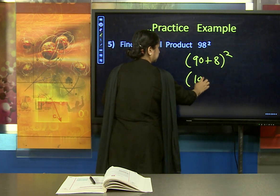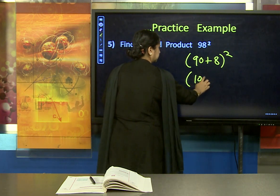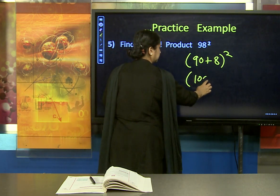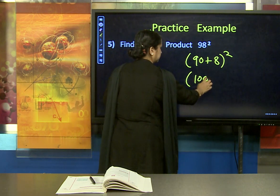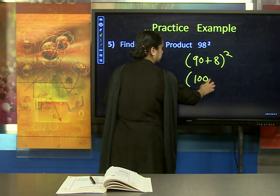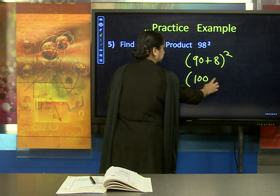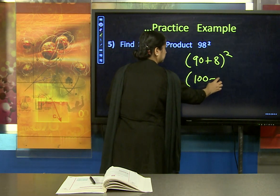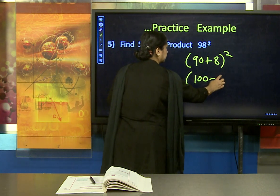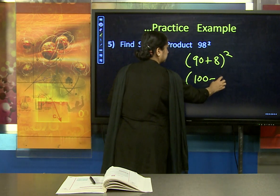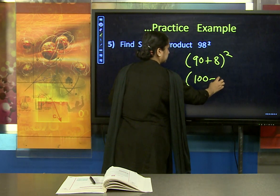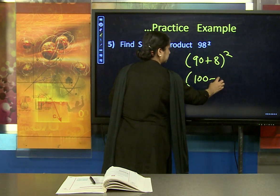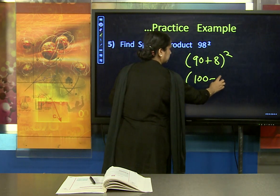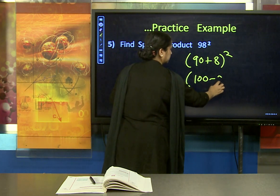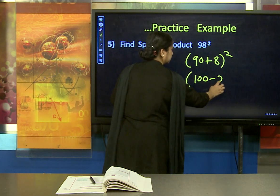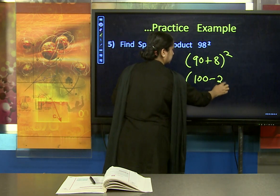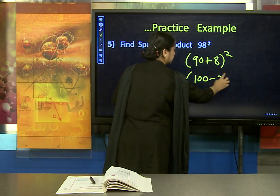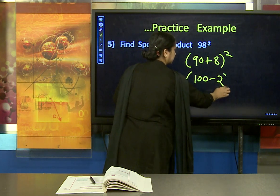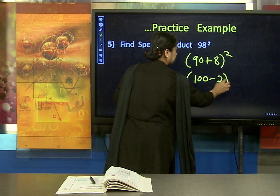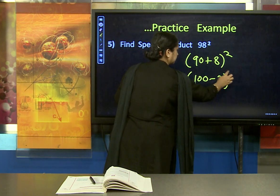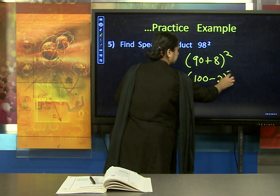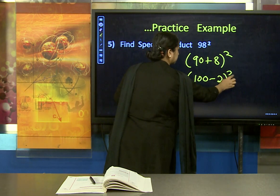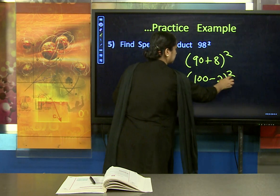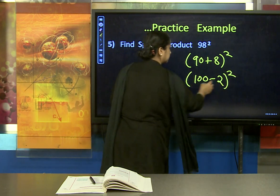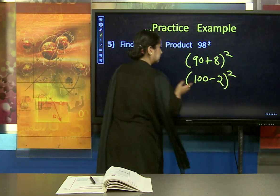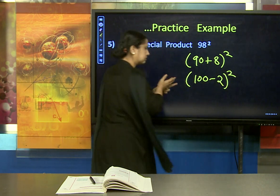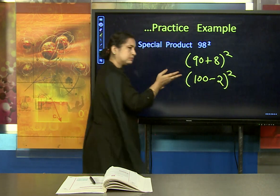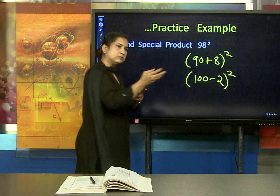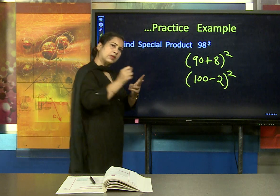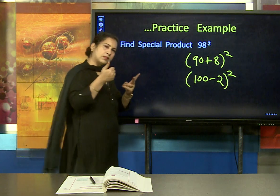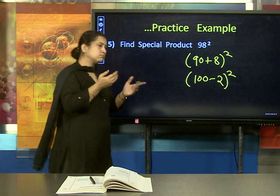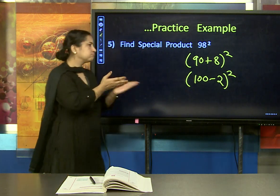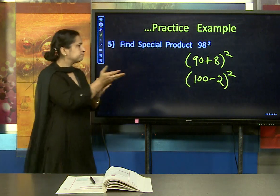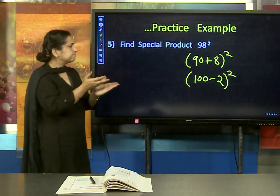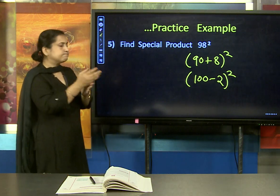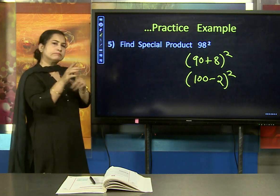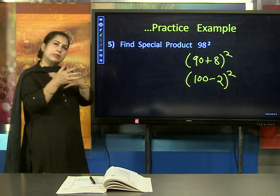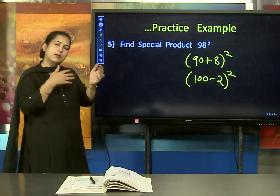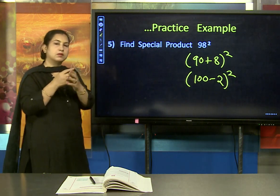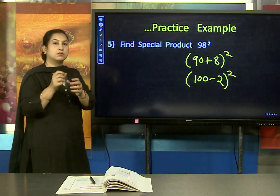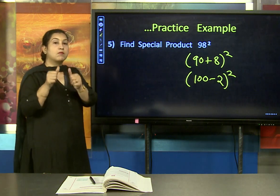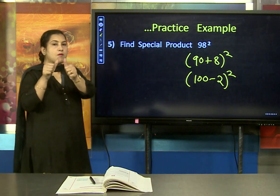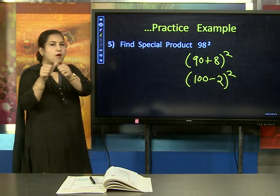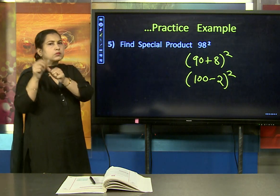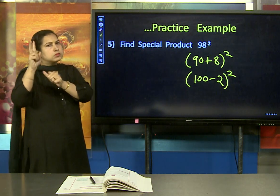100 - 2 के तरीके से भी हल कर सकते हैं। दोनों तरीकों से हमारा आंसर सेम ही